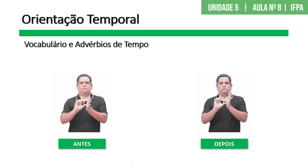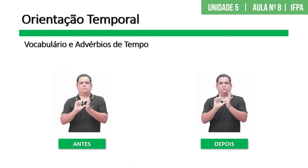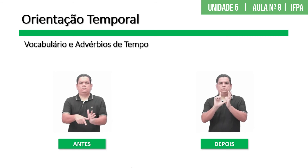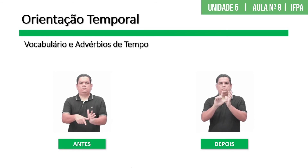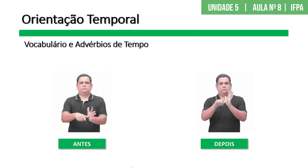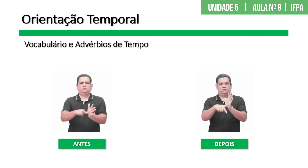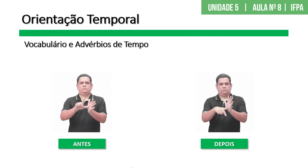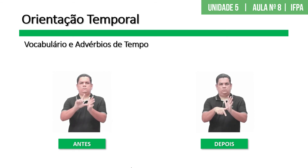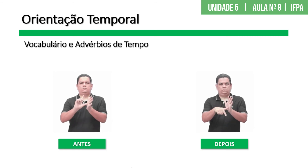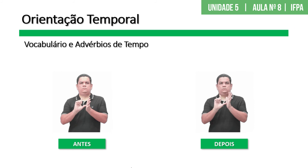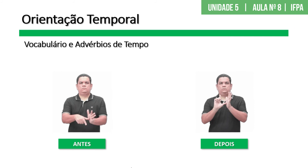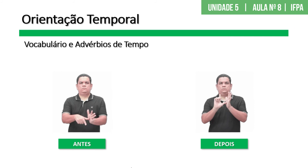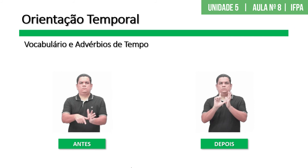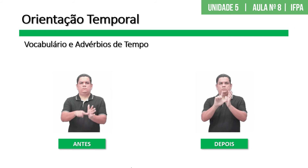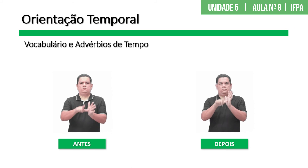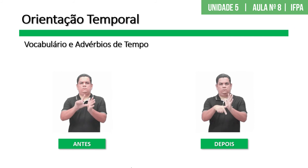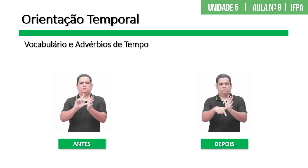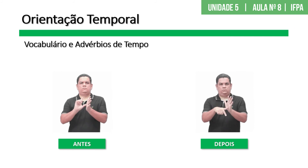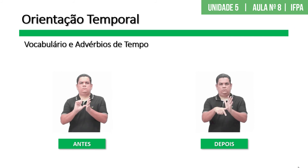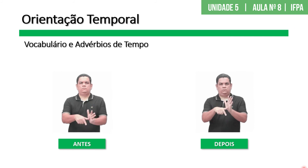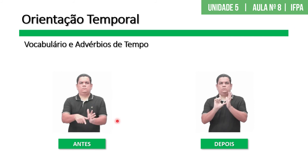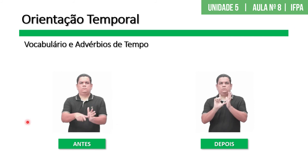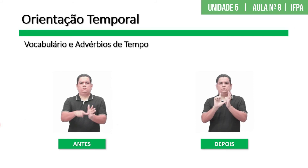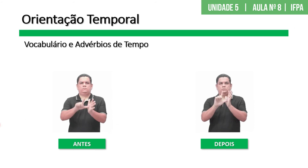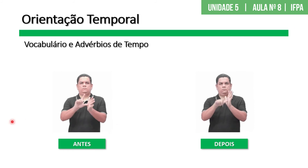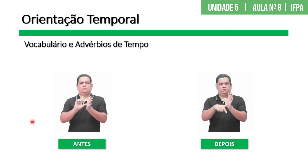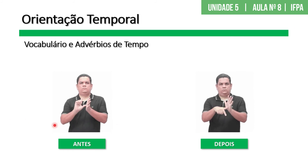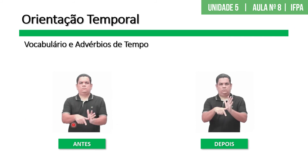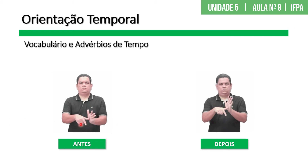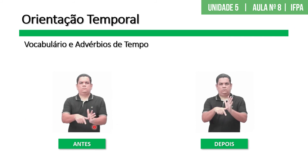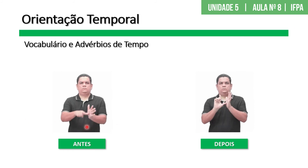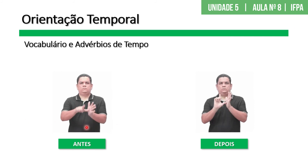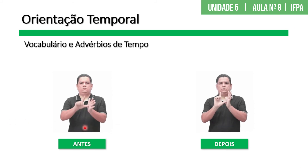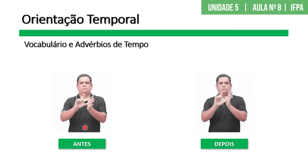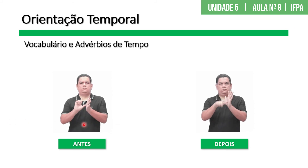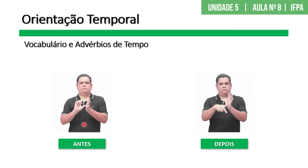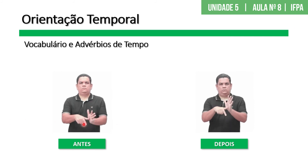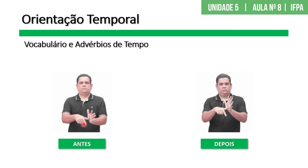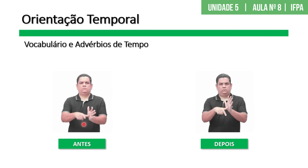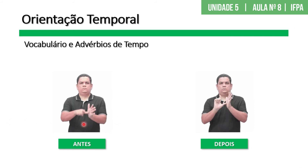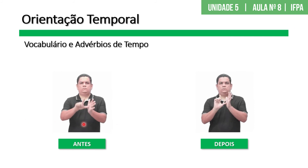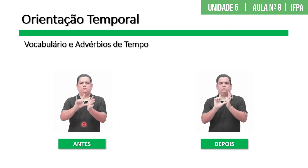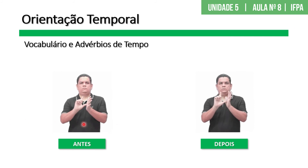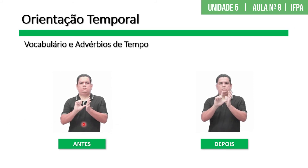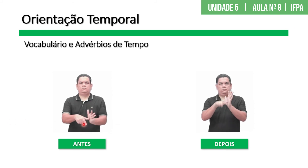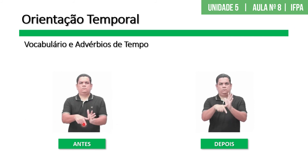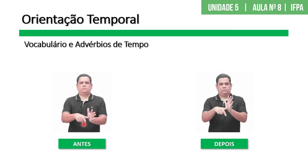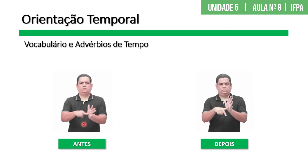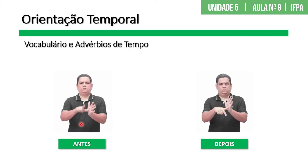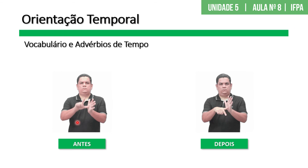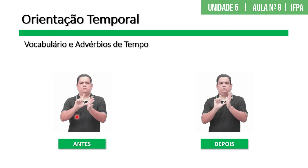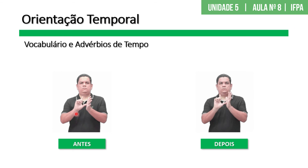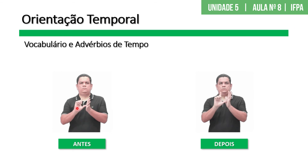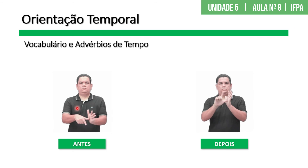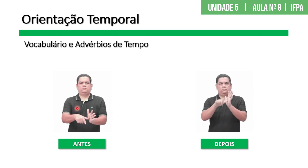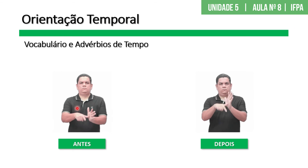que é o sinal de antes, tá? Essa configuração aqui, é esse sinal aqui, tá? Numa mão, configuração